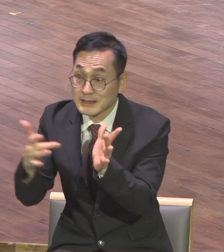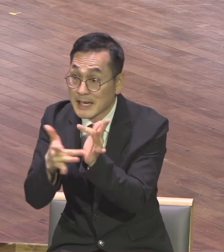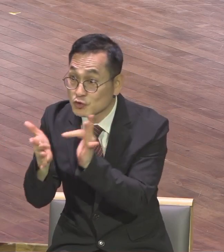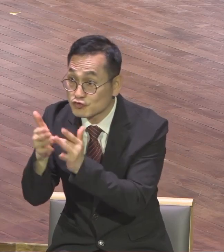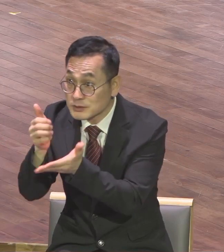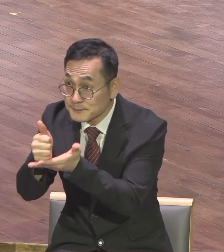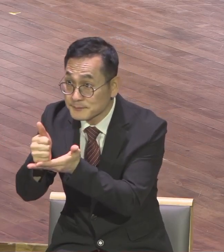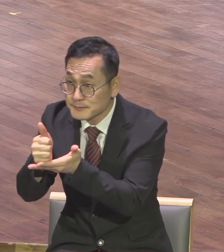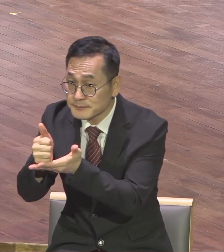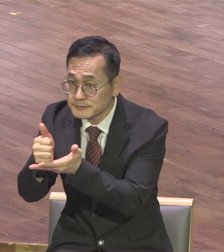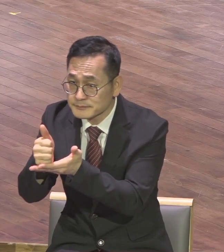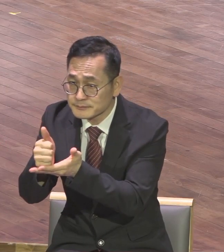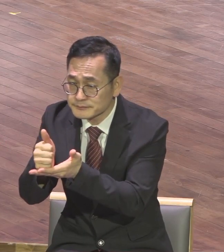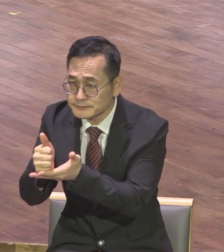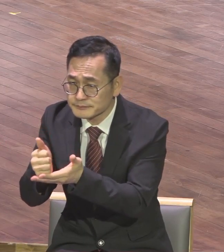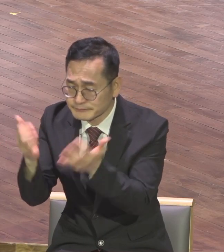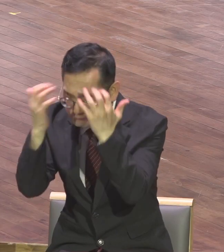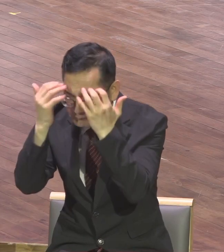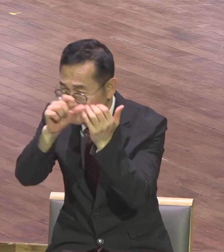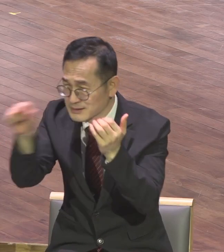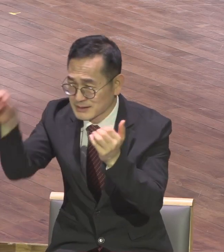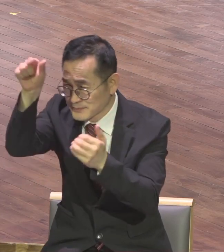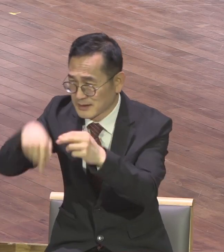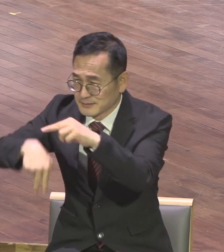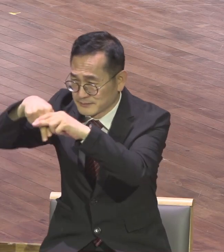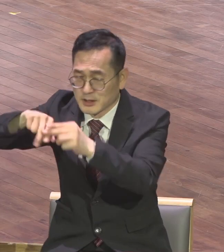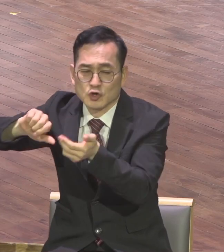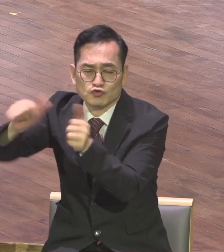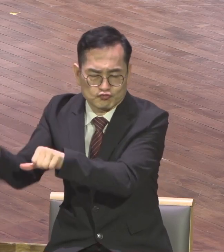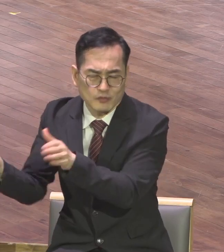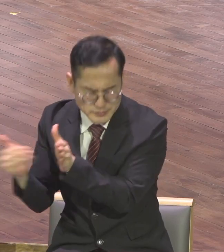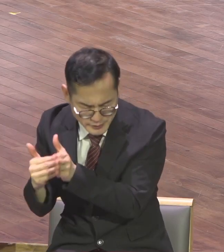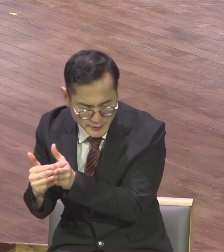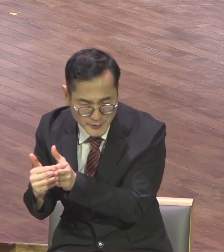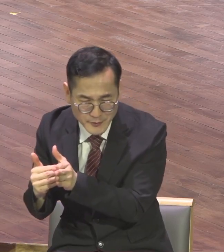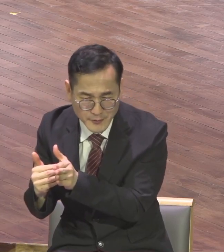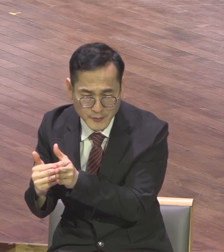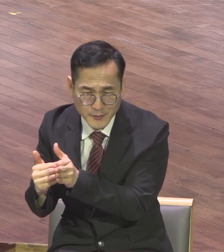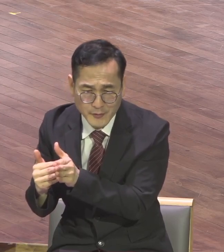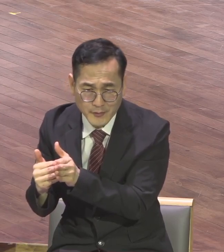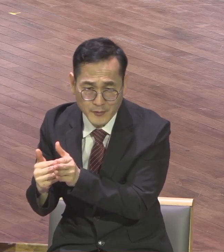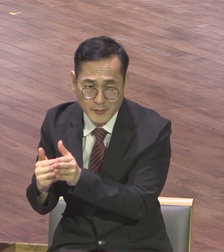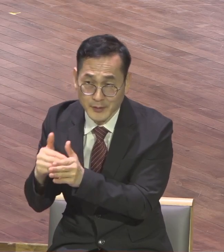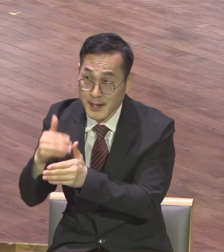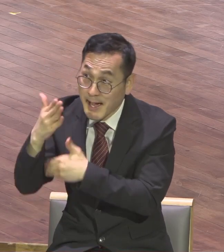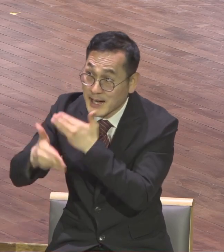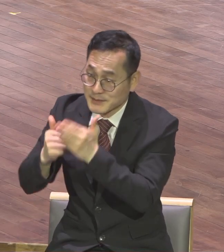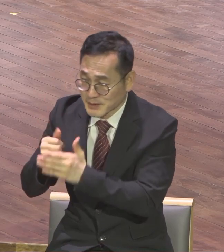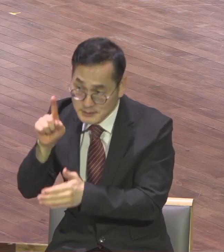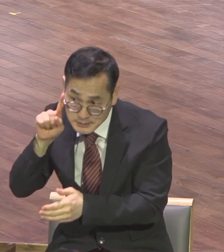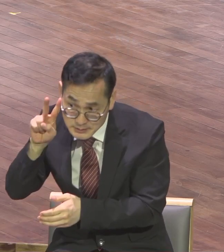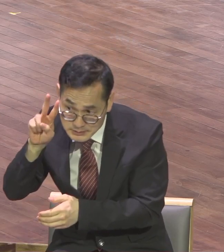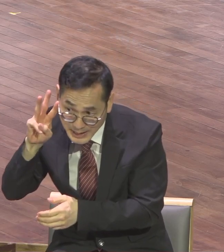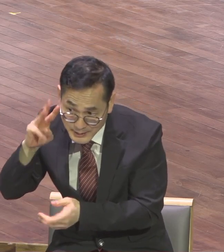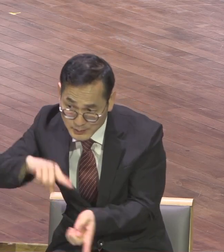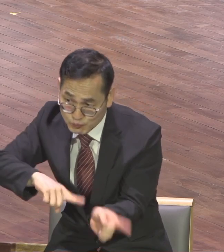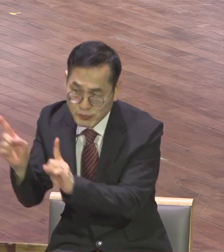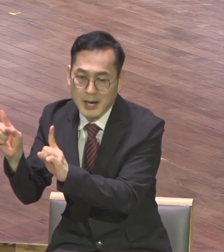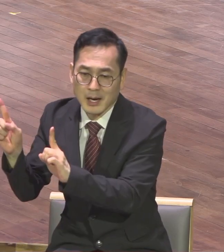받으시고 십자가에 못 박게 돌아가셨다. 그러나 하나님께서 그 예수를 사흘 만에